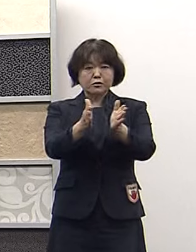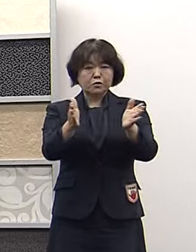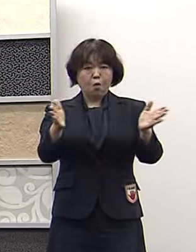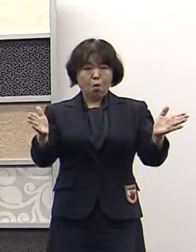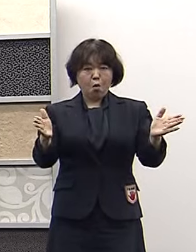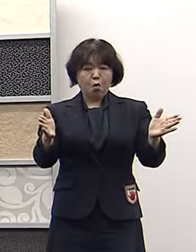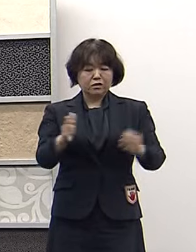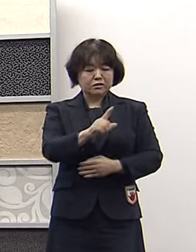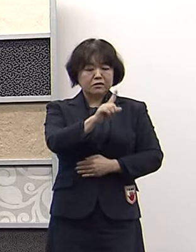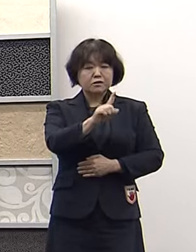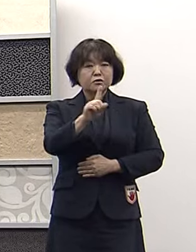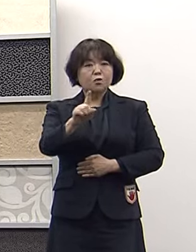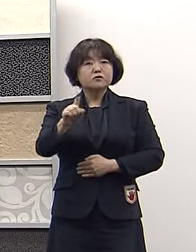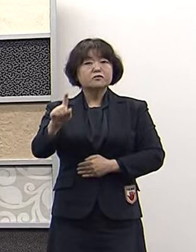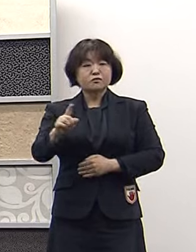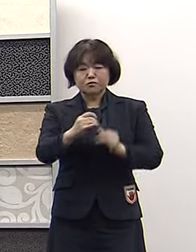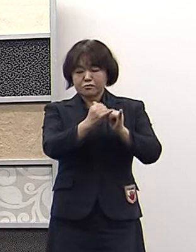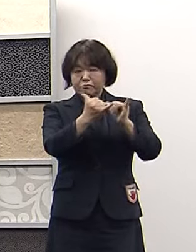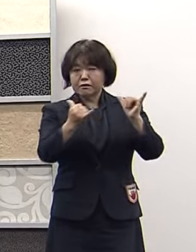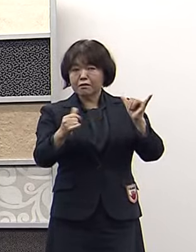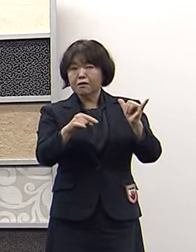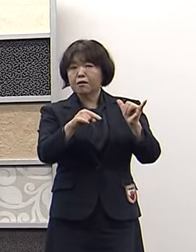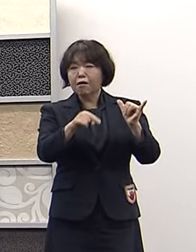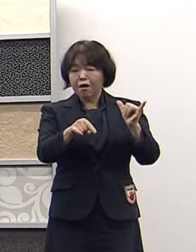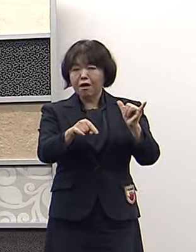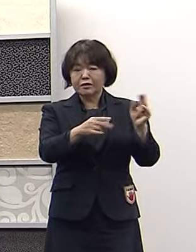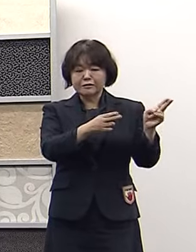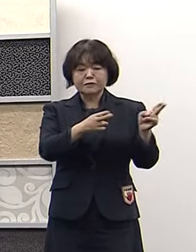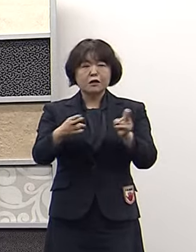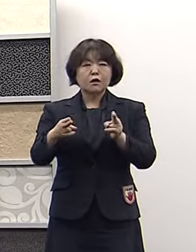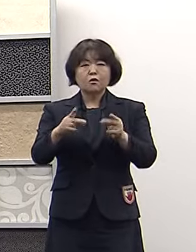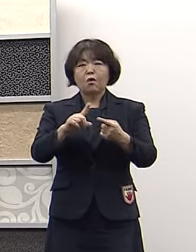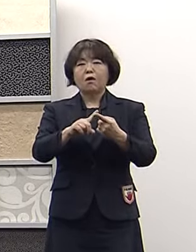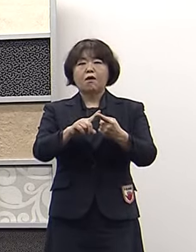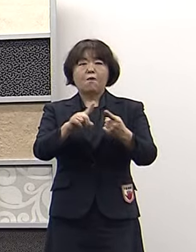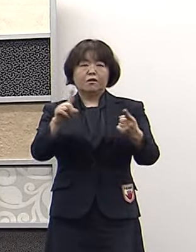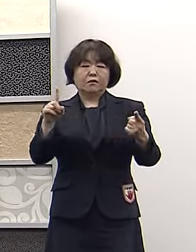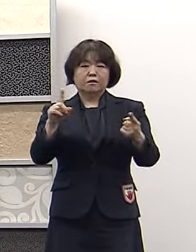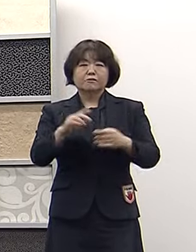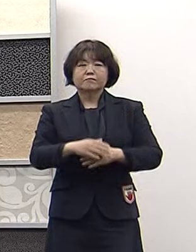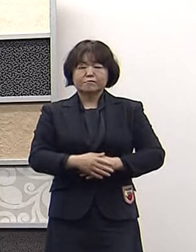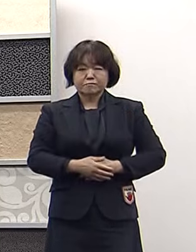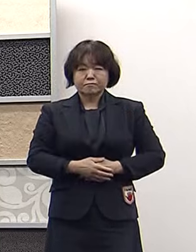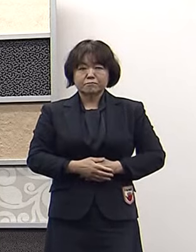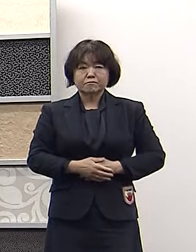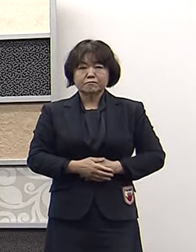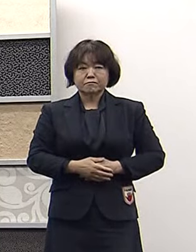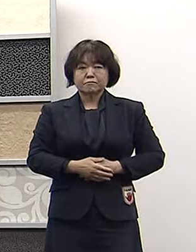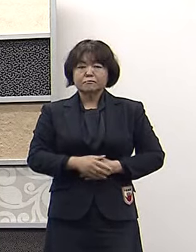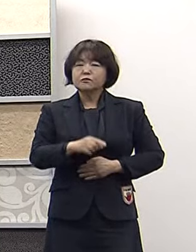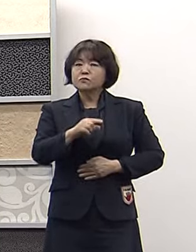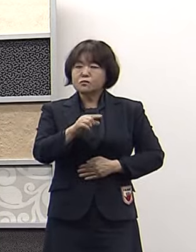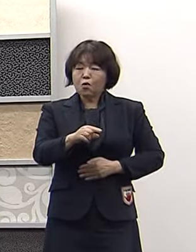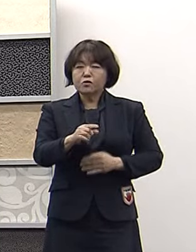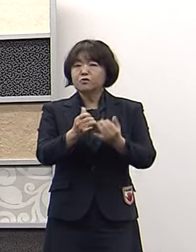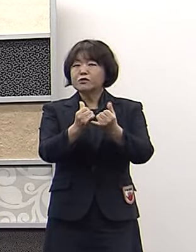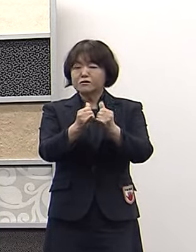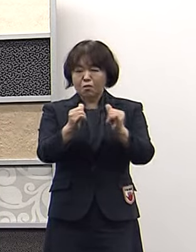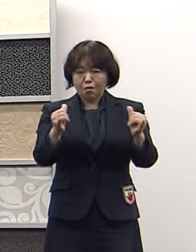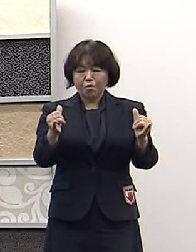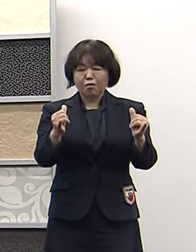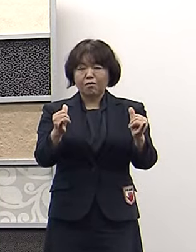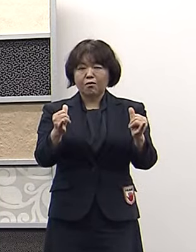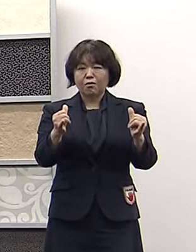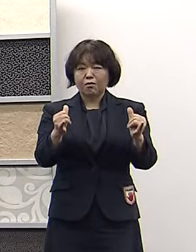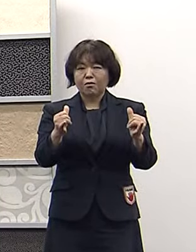ね、一つ一つの役職歴、これが表彰制度の対象にはならないと、そういう谷間にはまってしまった